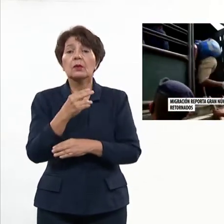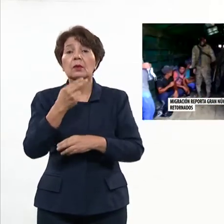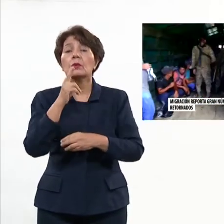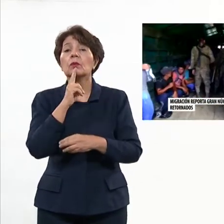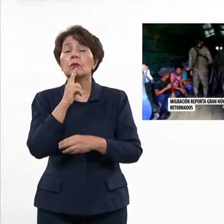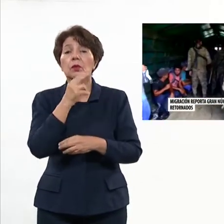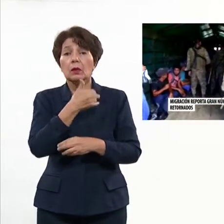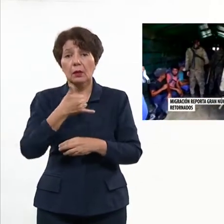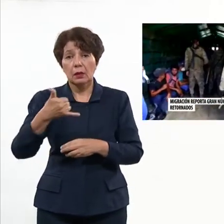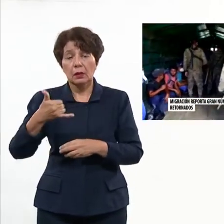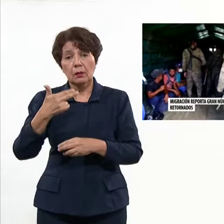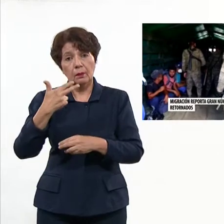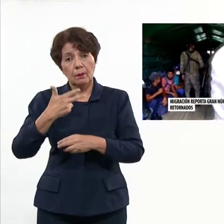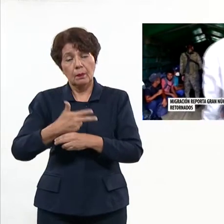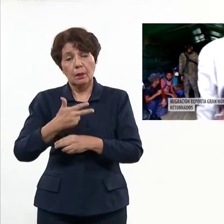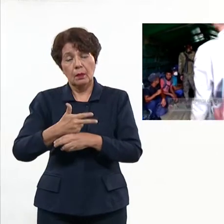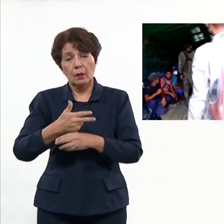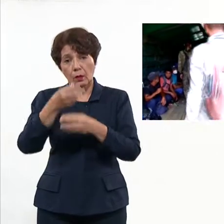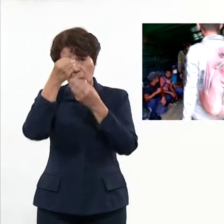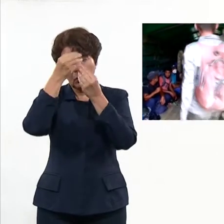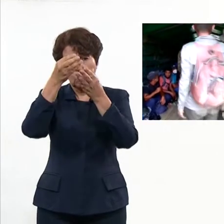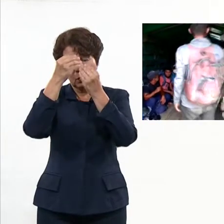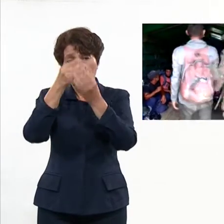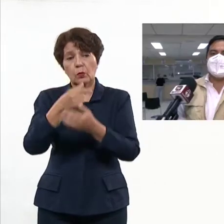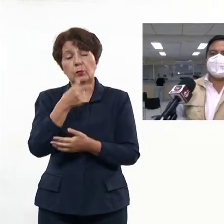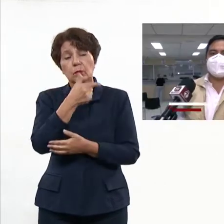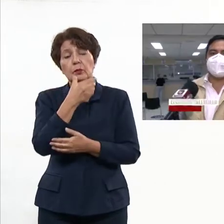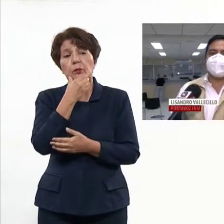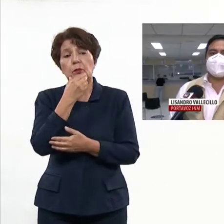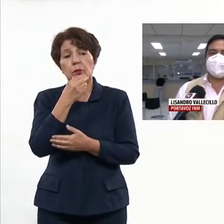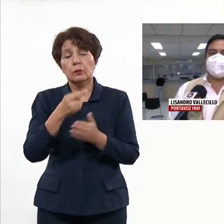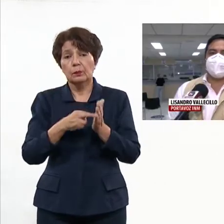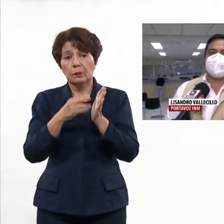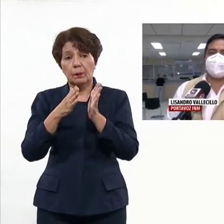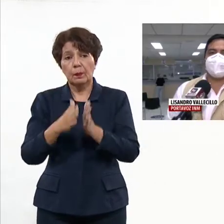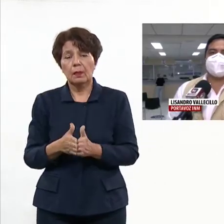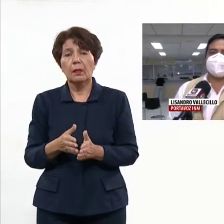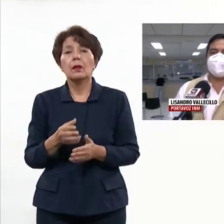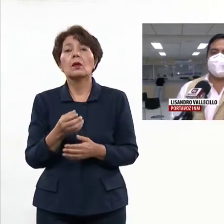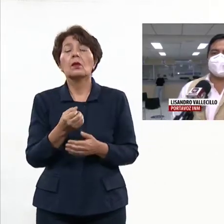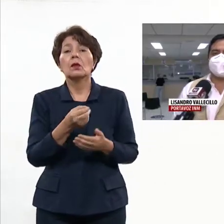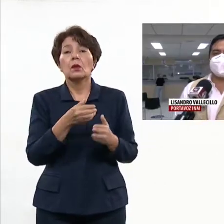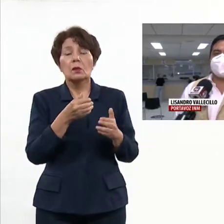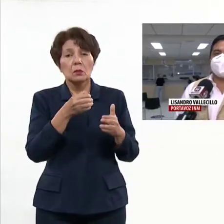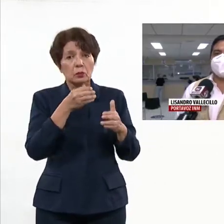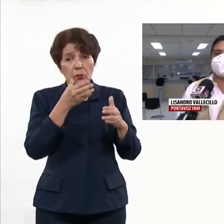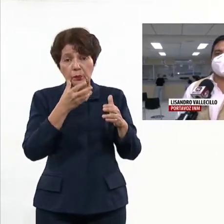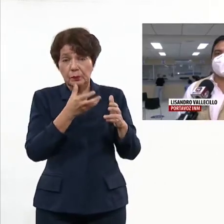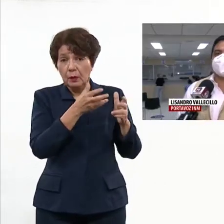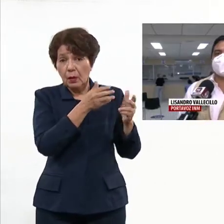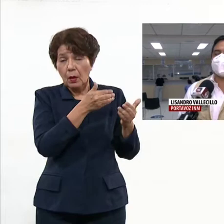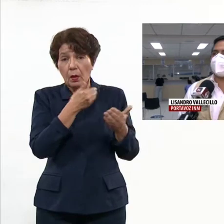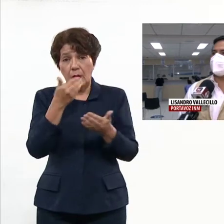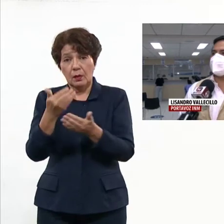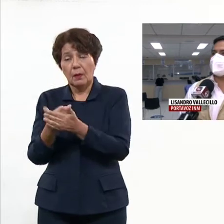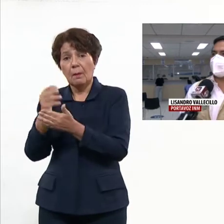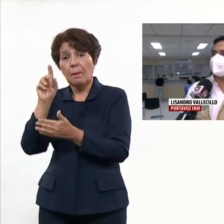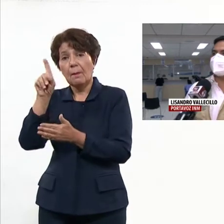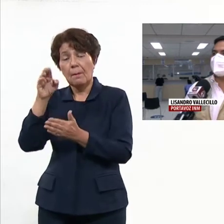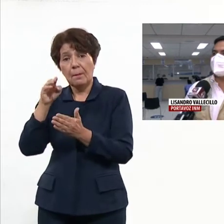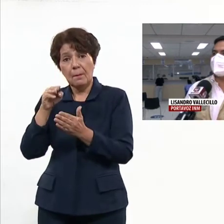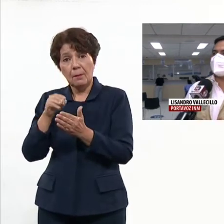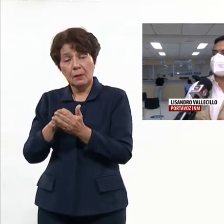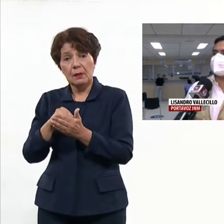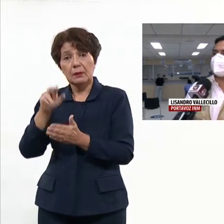según lo manifestado por el portavoz lisandro vallecillo han retornado al país más de 1300 con